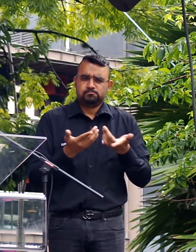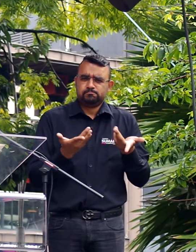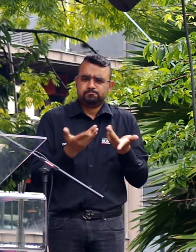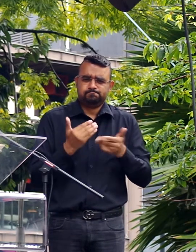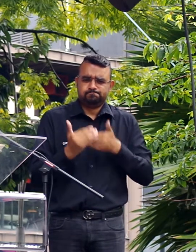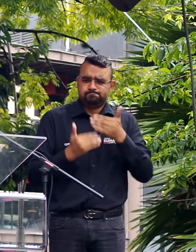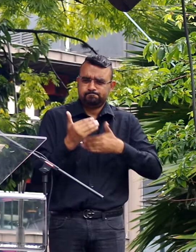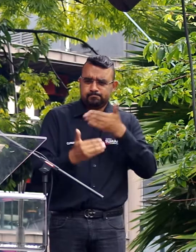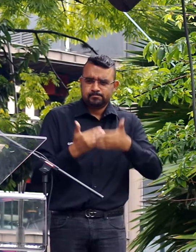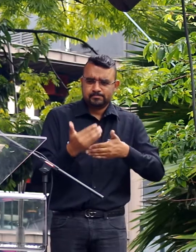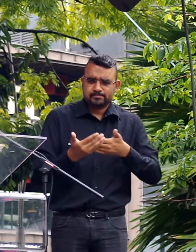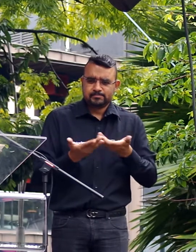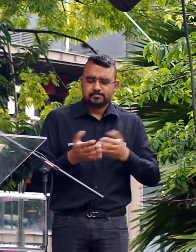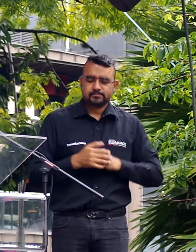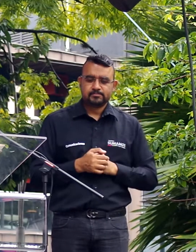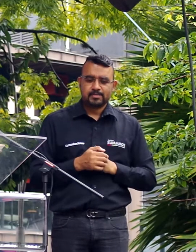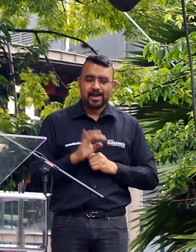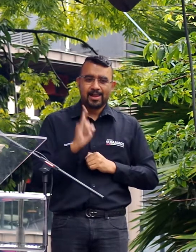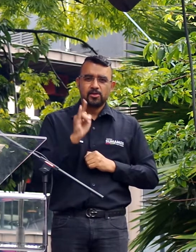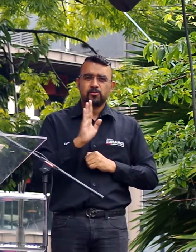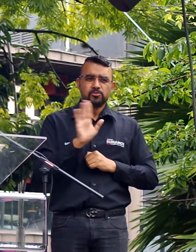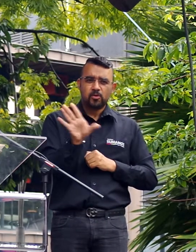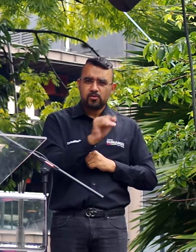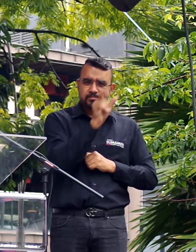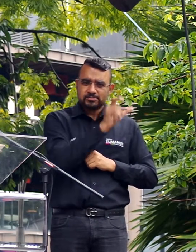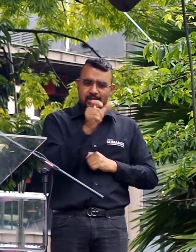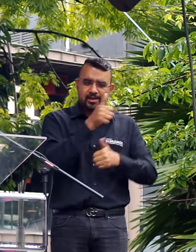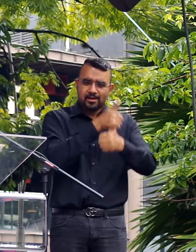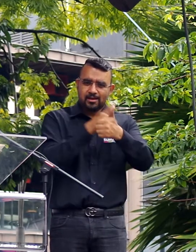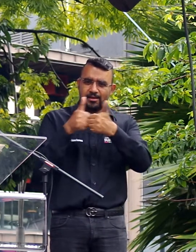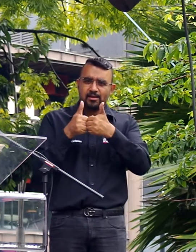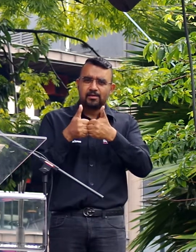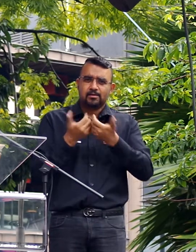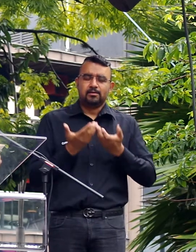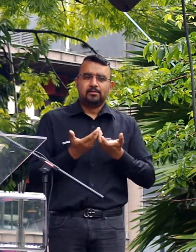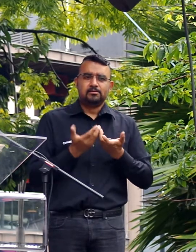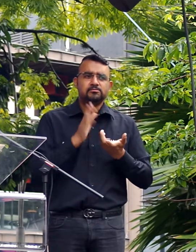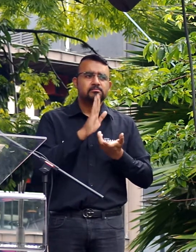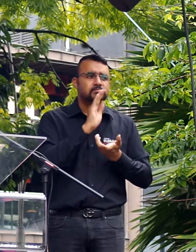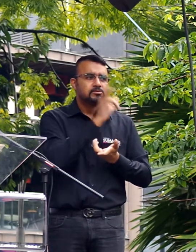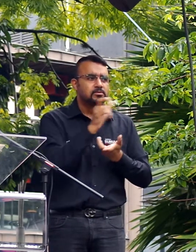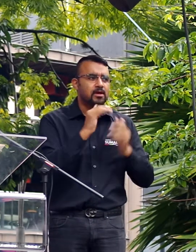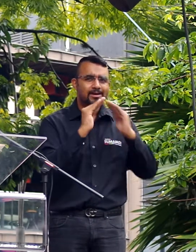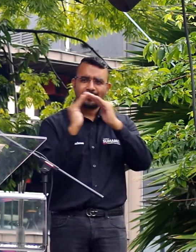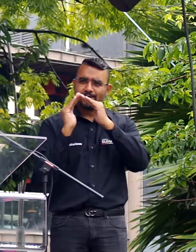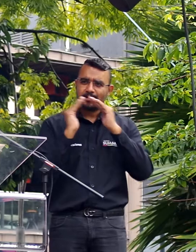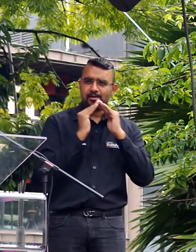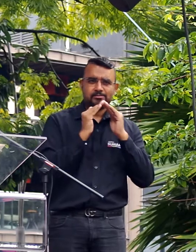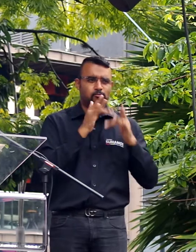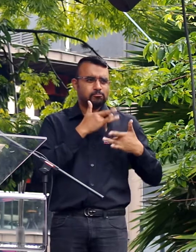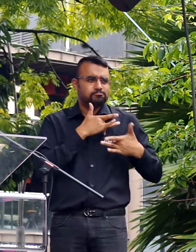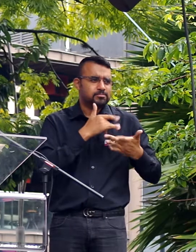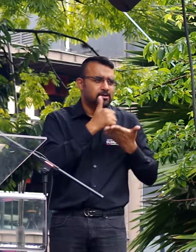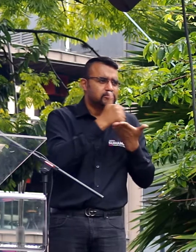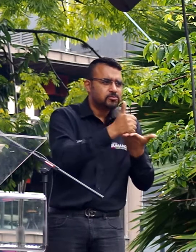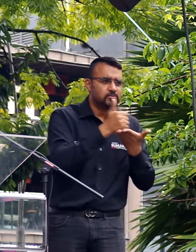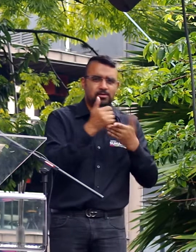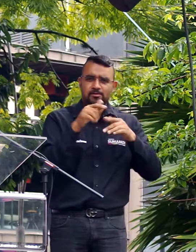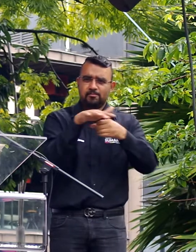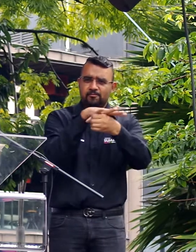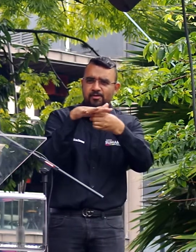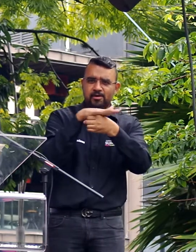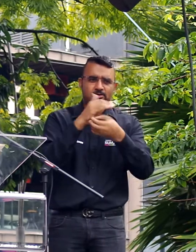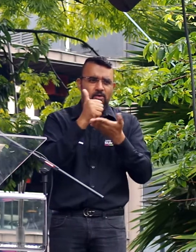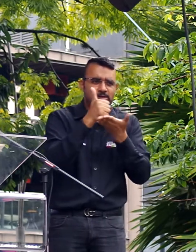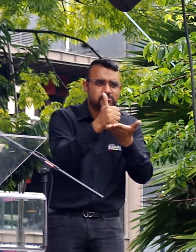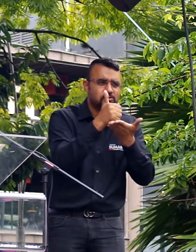envigadeños para unirnos en ese sentimiento solidario por nuestros vecinos, nuestra cuadra, nuestro barrio,